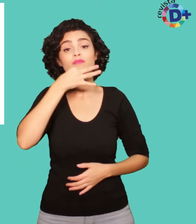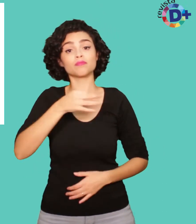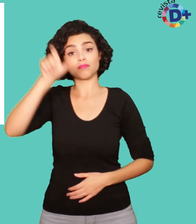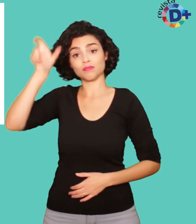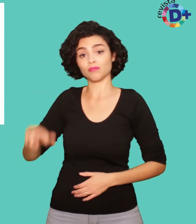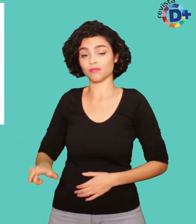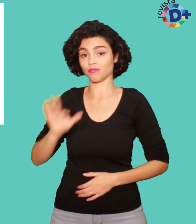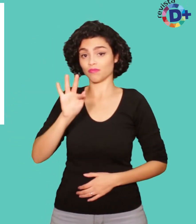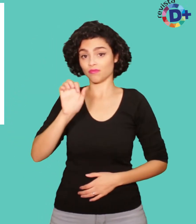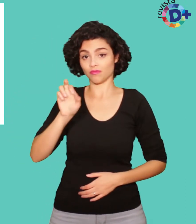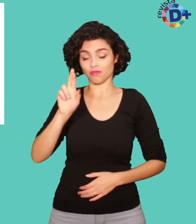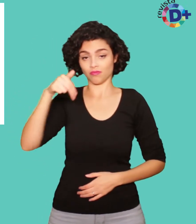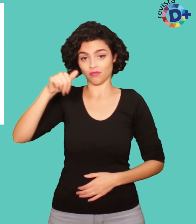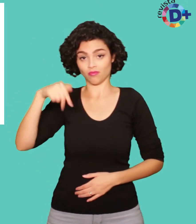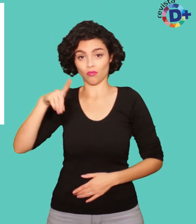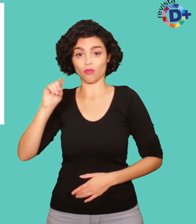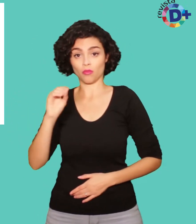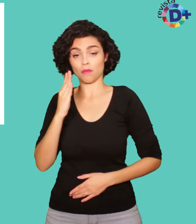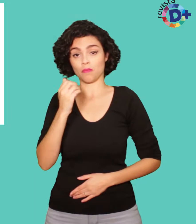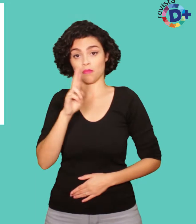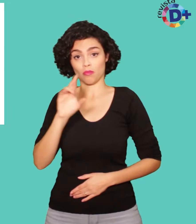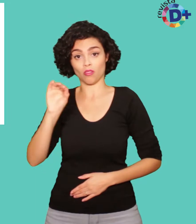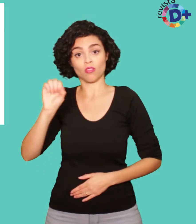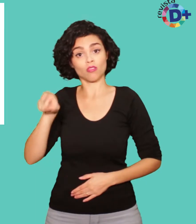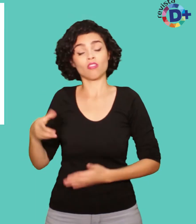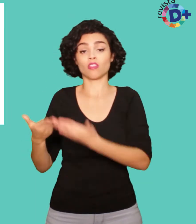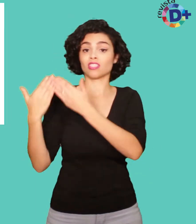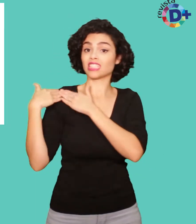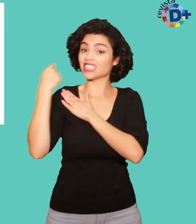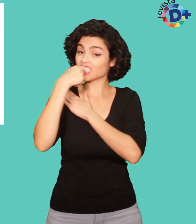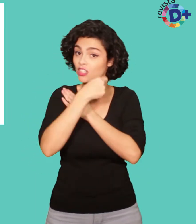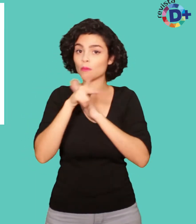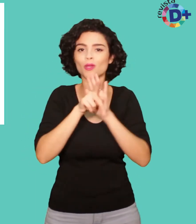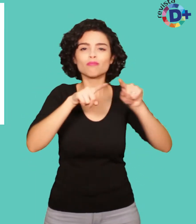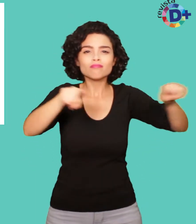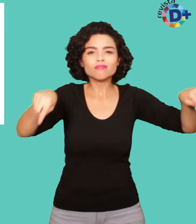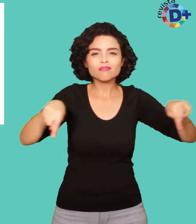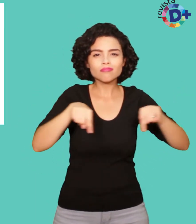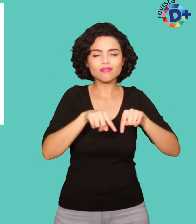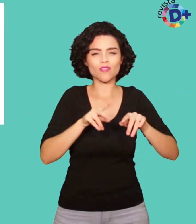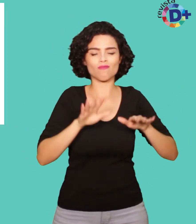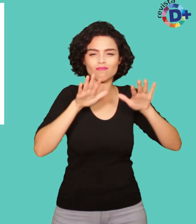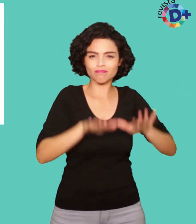de acordo com fernando barros dentista responsável pela unidade de longa permanência